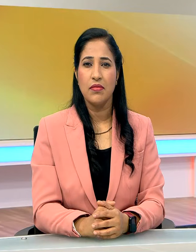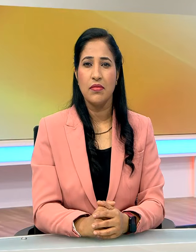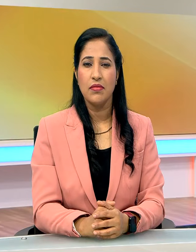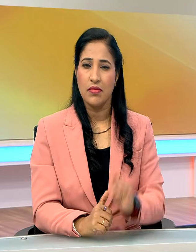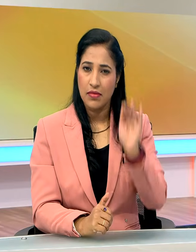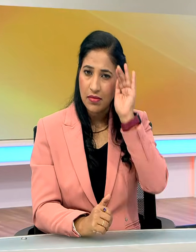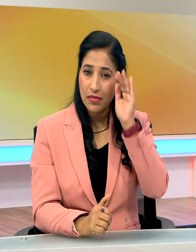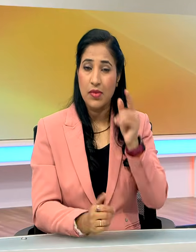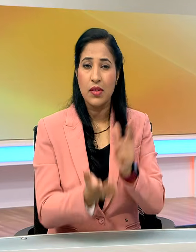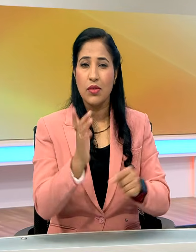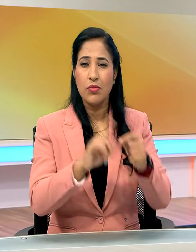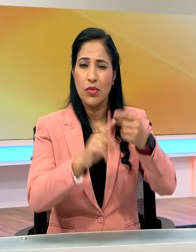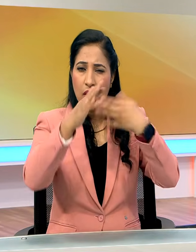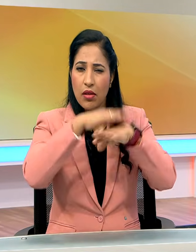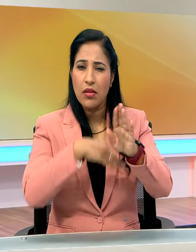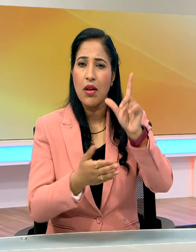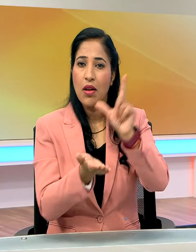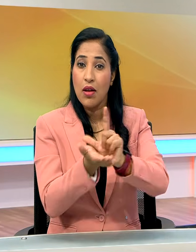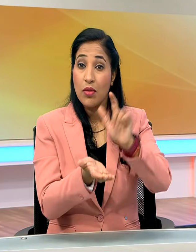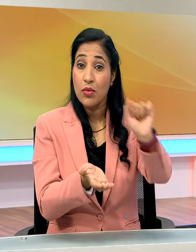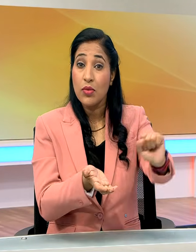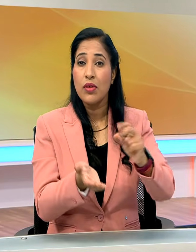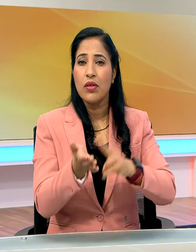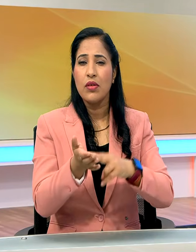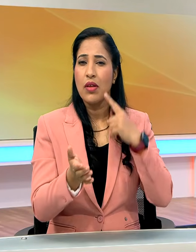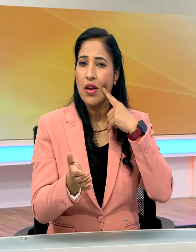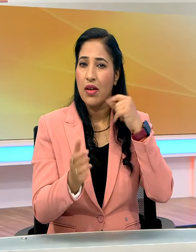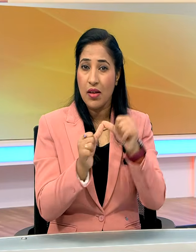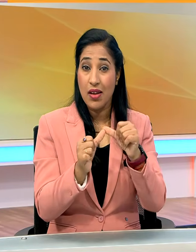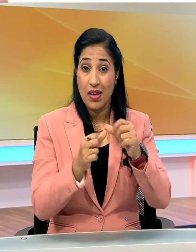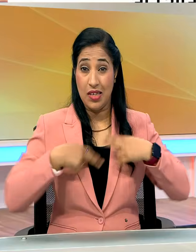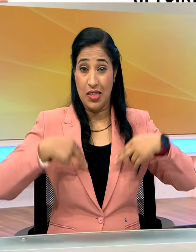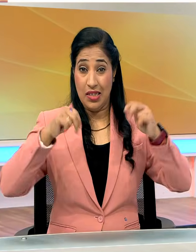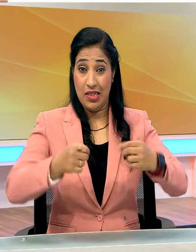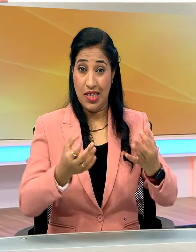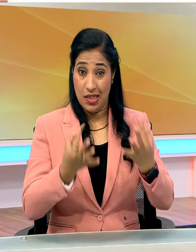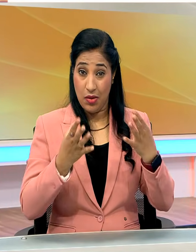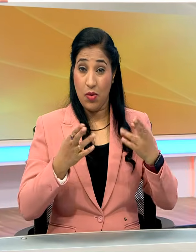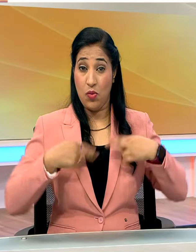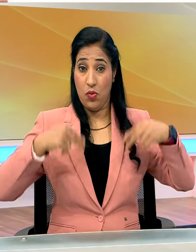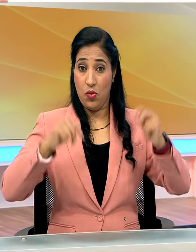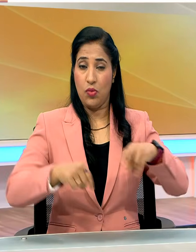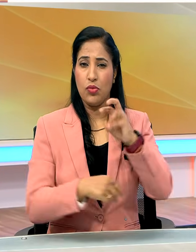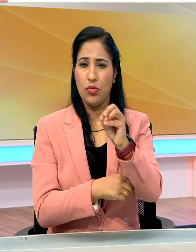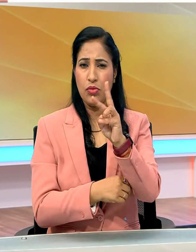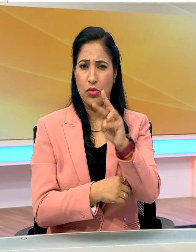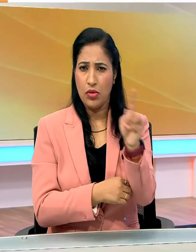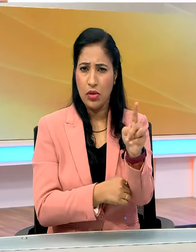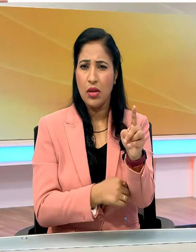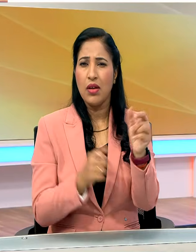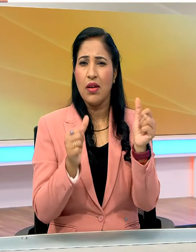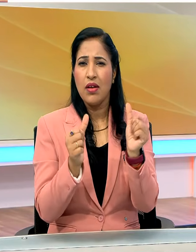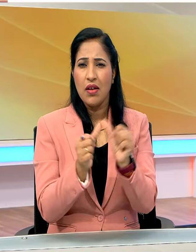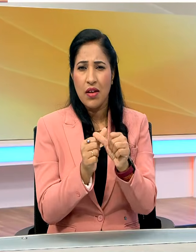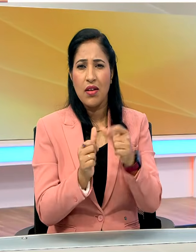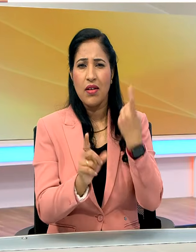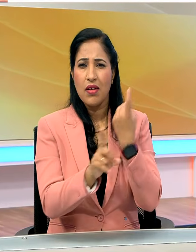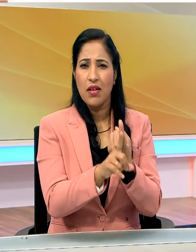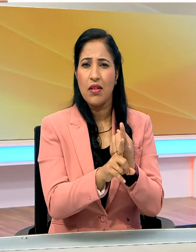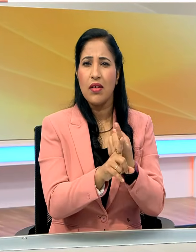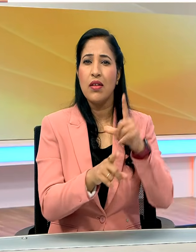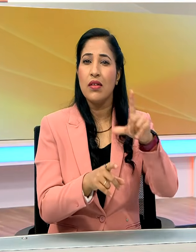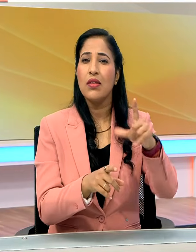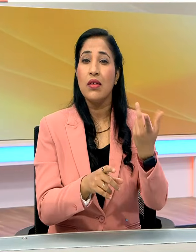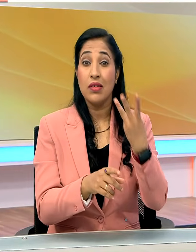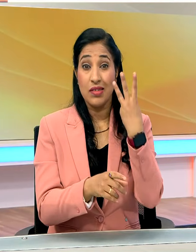और खबर उत्तर प्रदेश से, जहां लखनऊ में एनआईए की विशेष अदालत ने 2021 के अलकायदा लिंक आतंकी मॉड्यूल मामले में 3